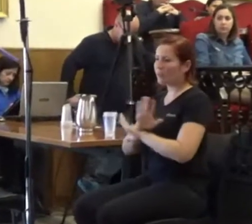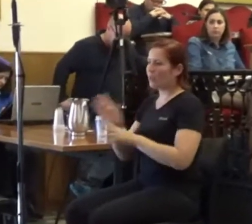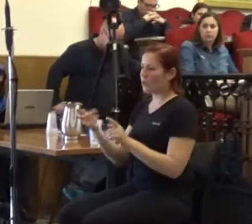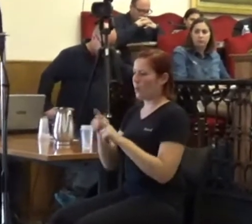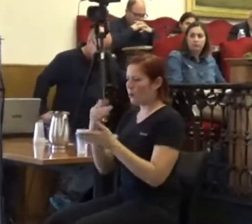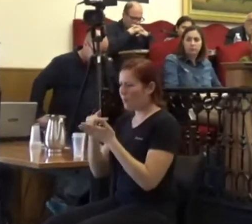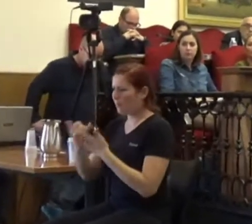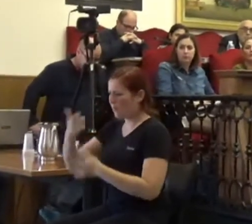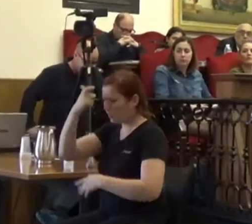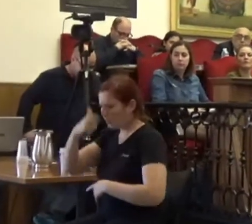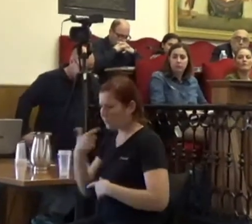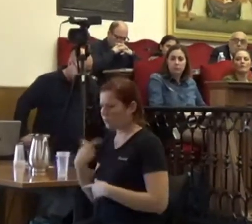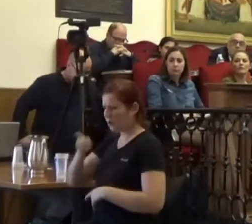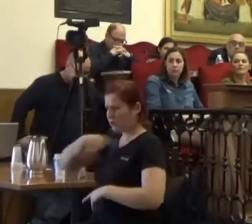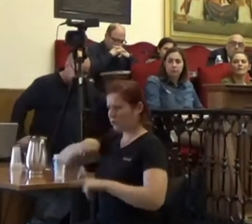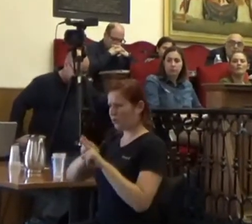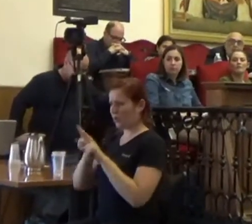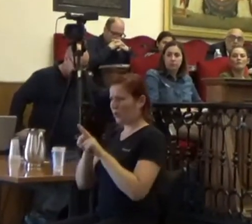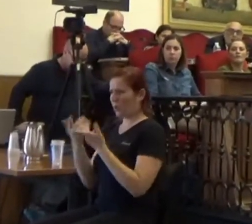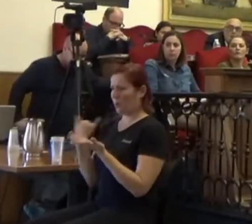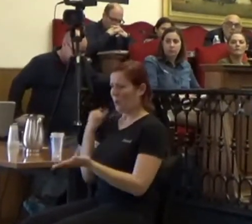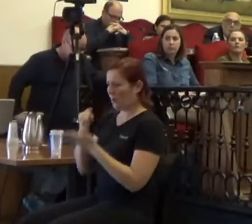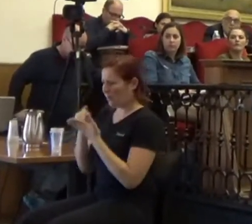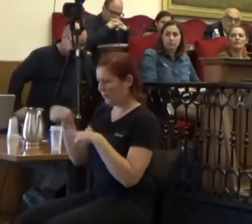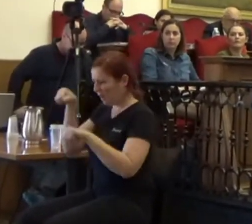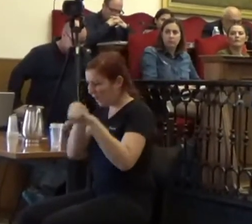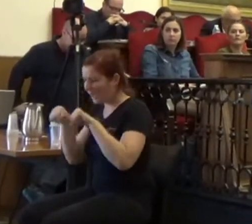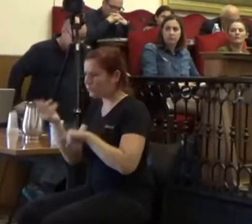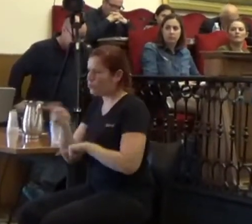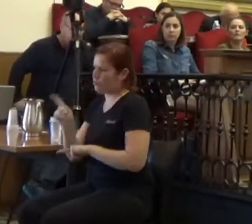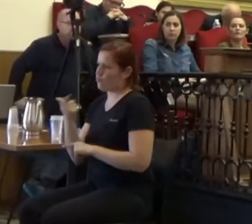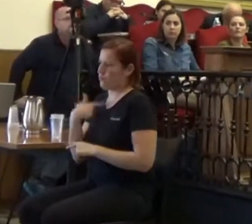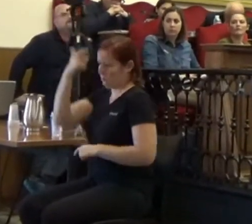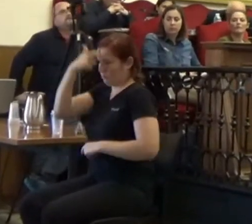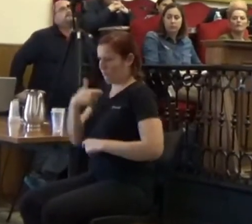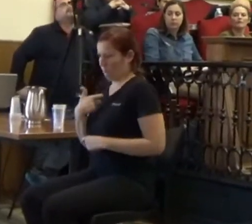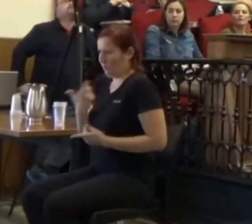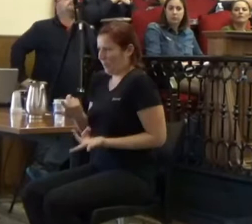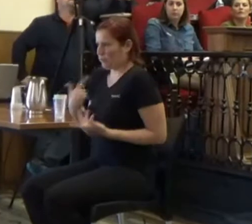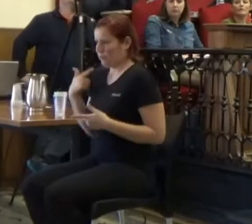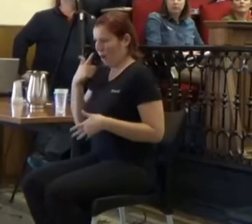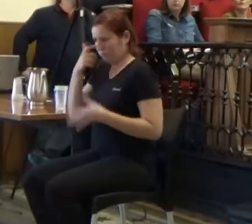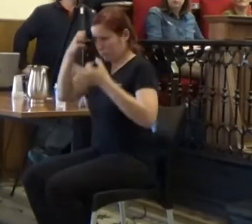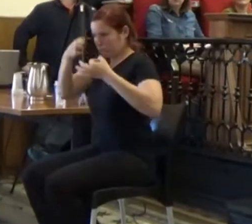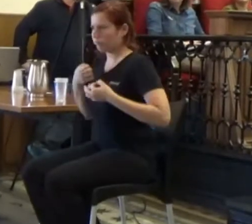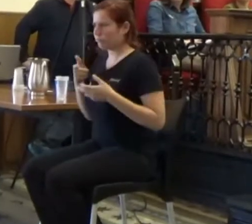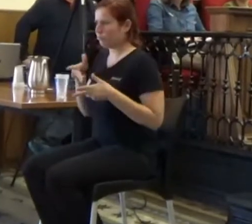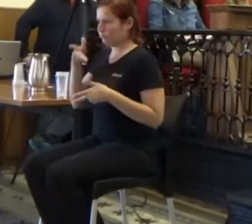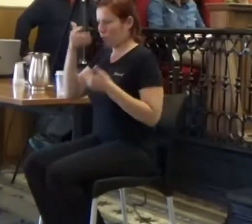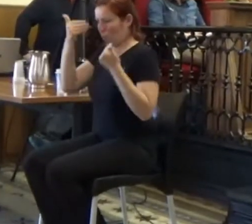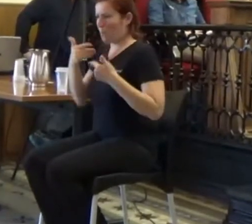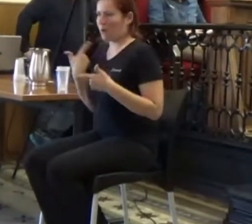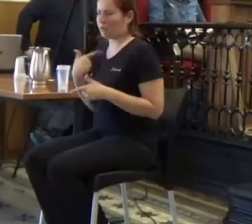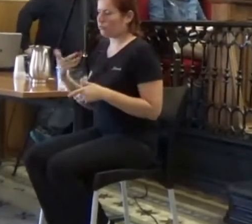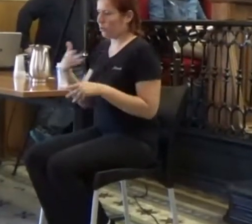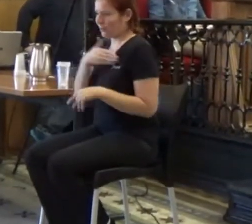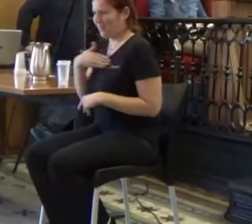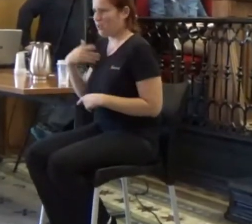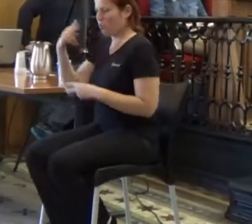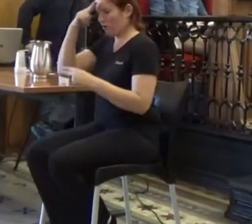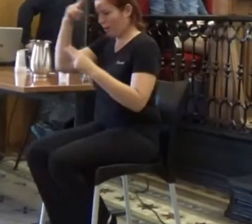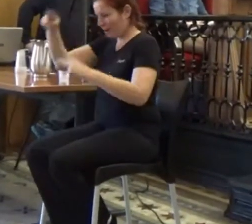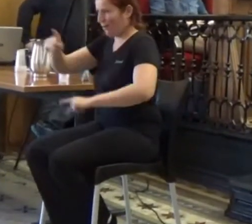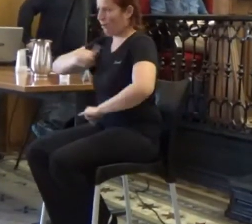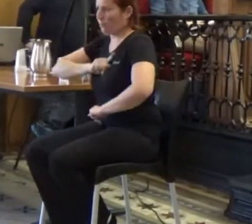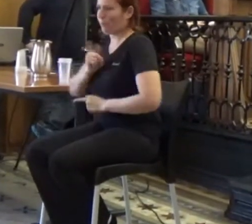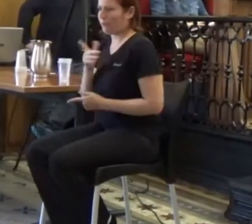con nuestra salud. No somos cobayas de este laboratorio, somos personas y seres humanos y queremos y pedimos que se nos respete como tales y como individuos